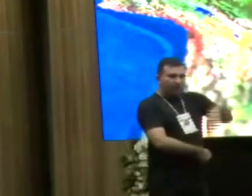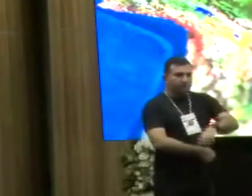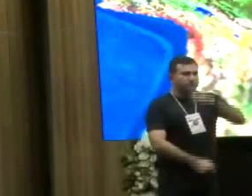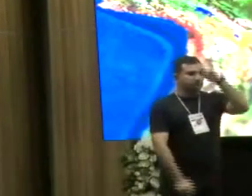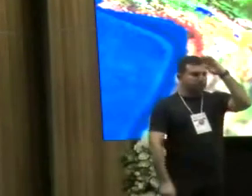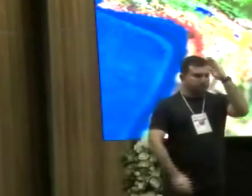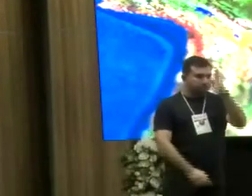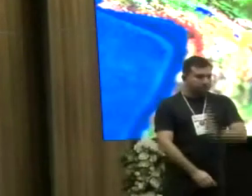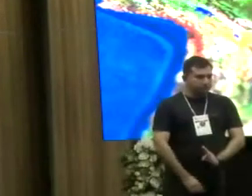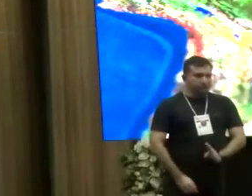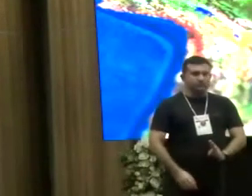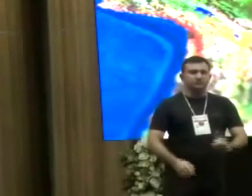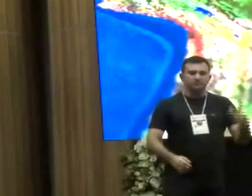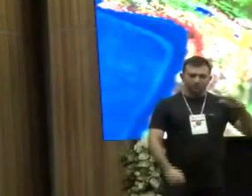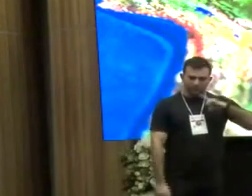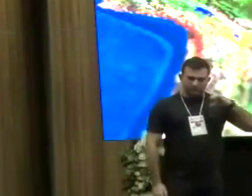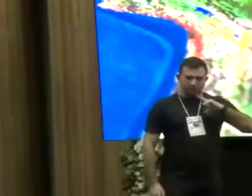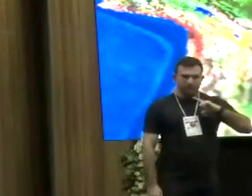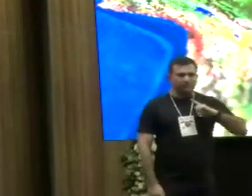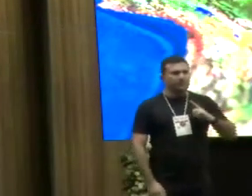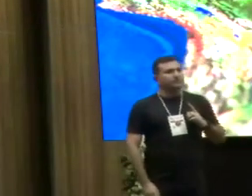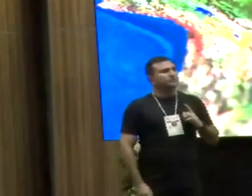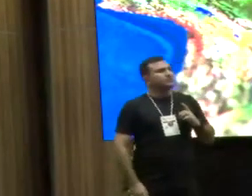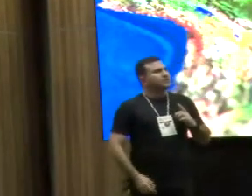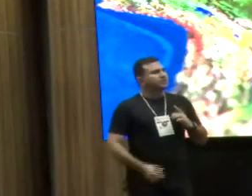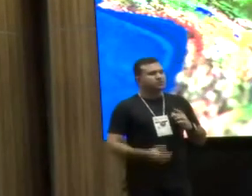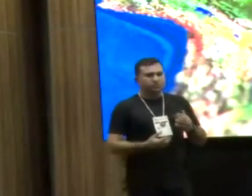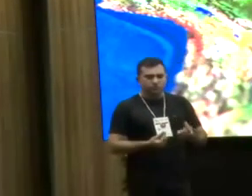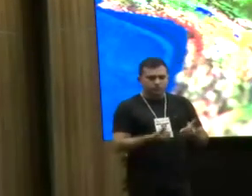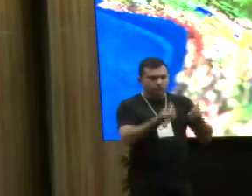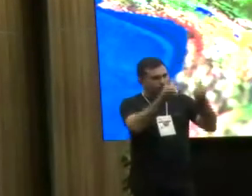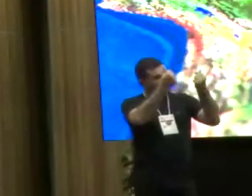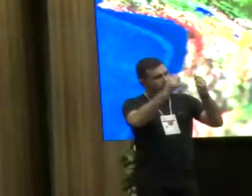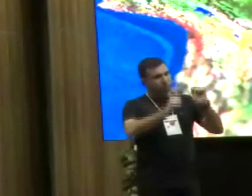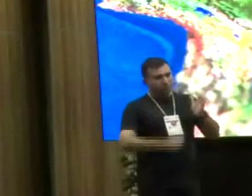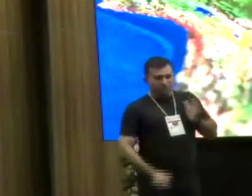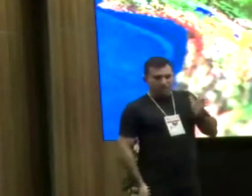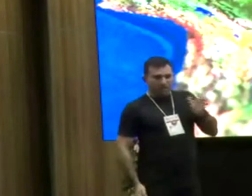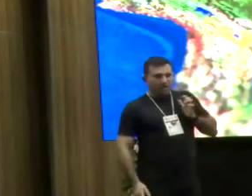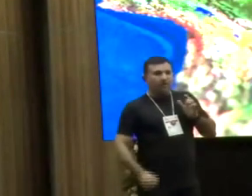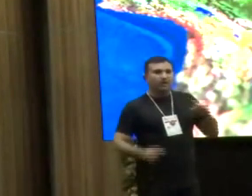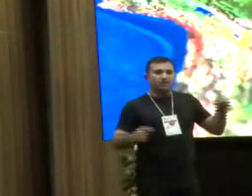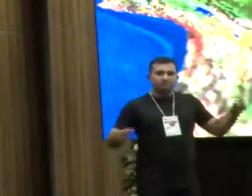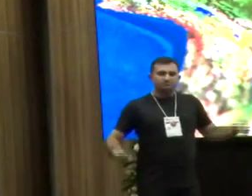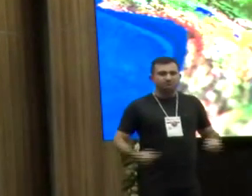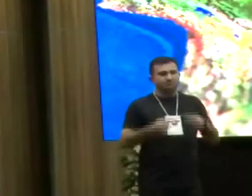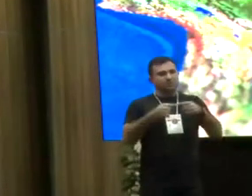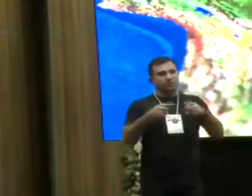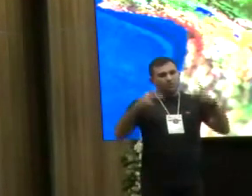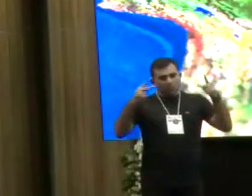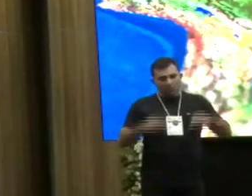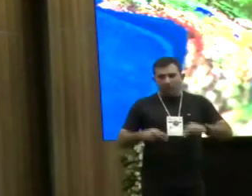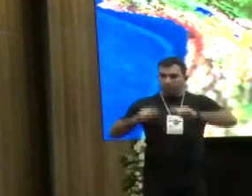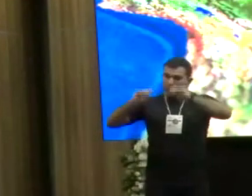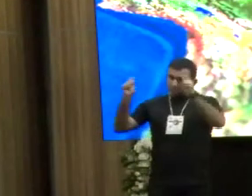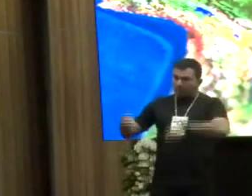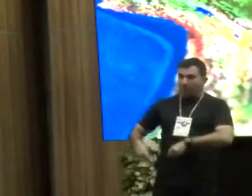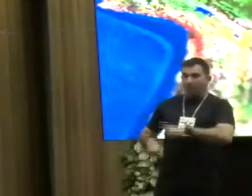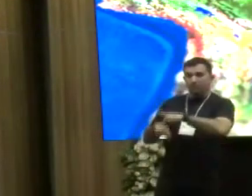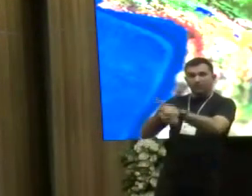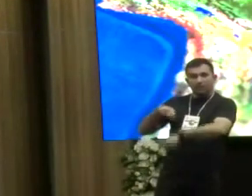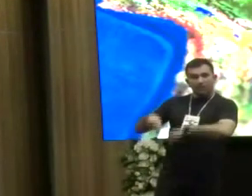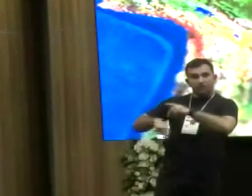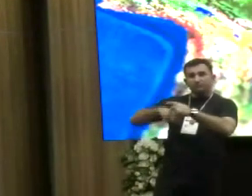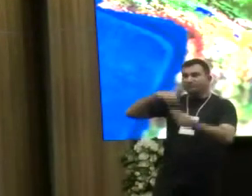tem riqueza suficiente para ser um país como os países nórdicos, com bem menos recursos que